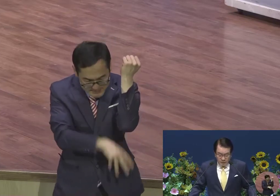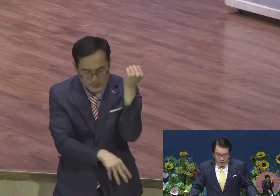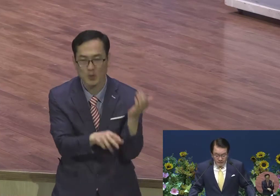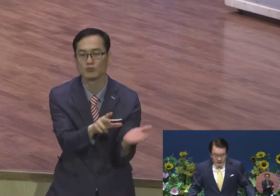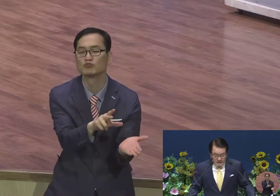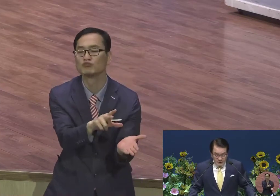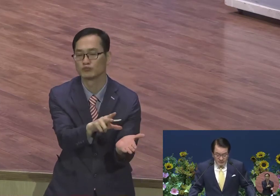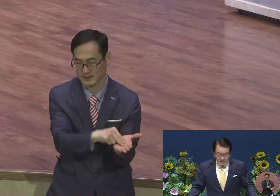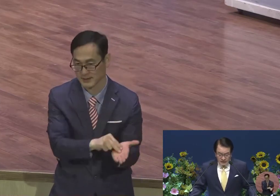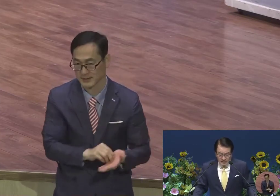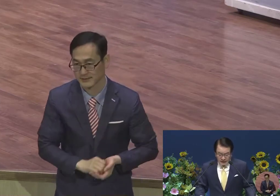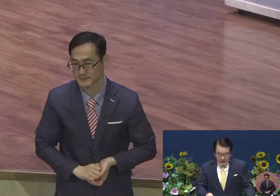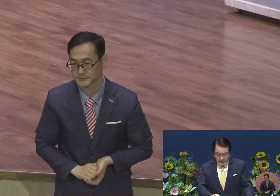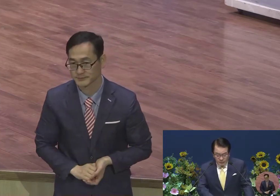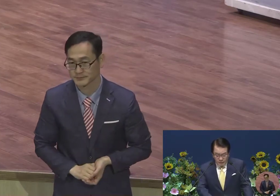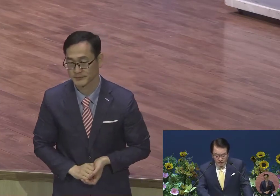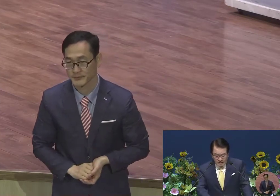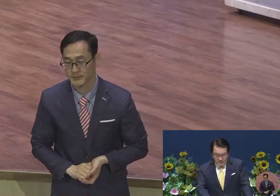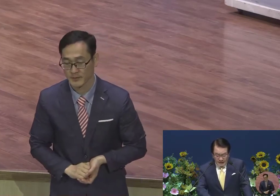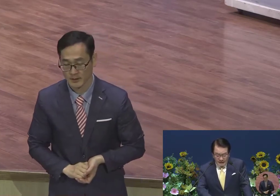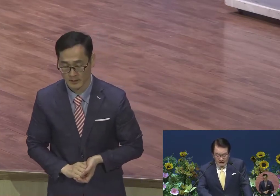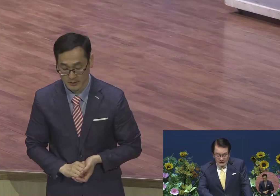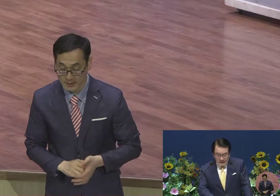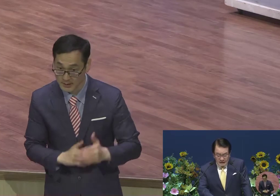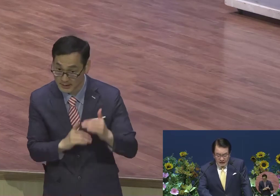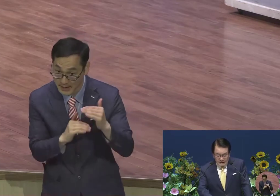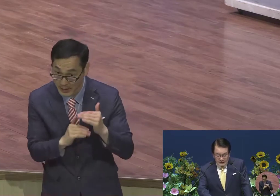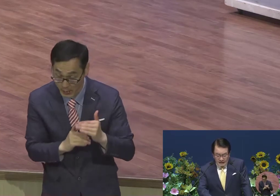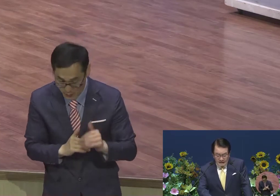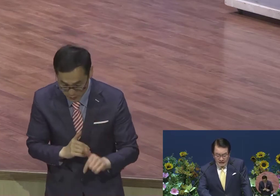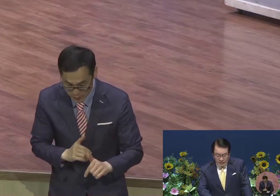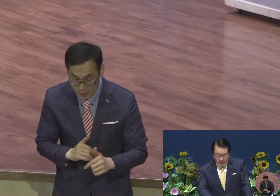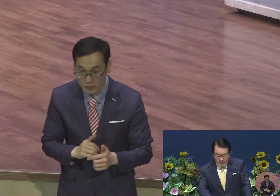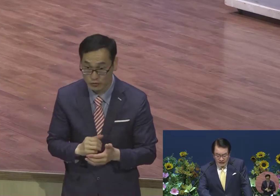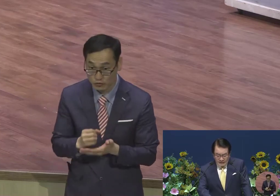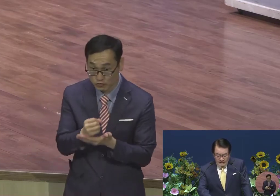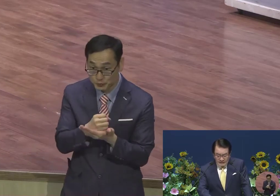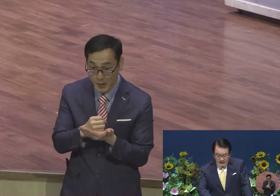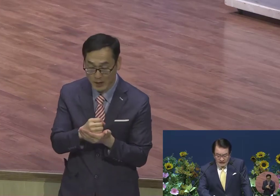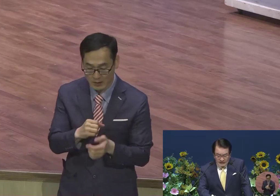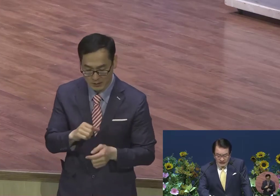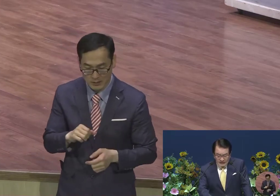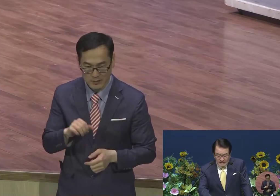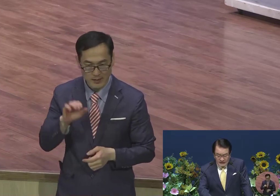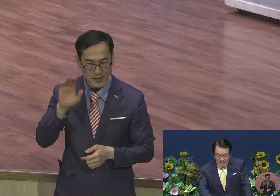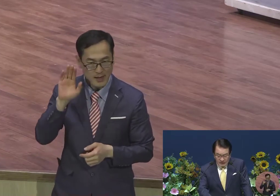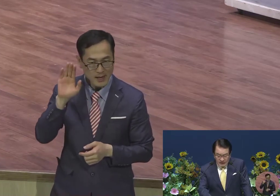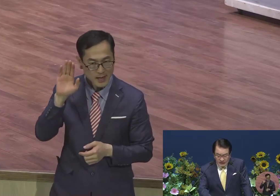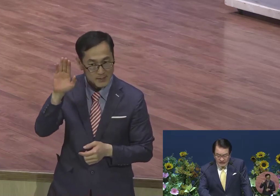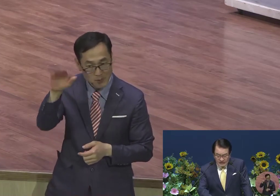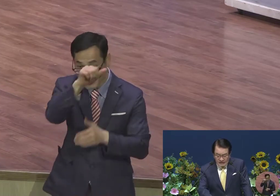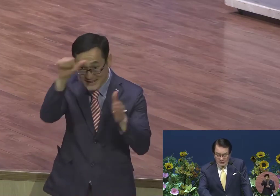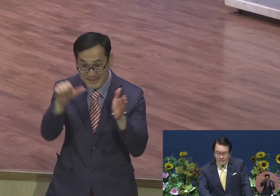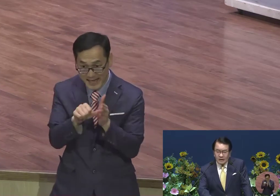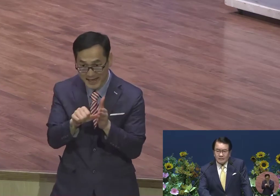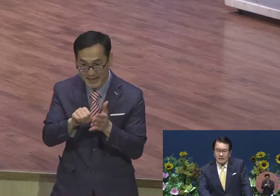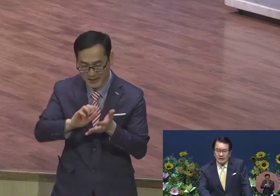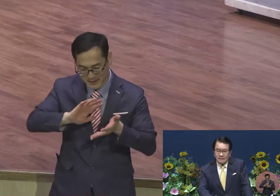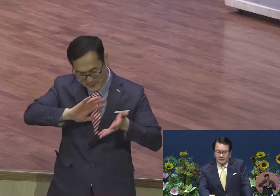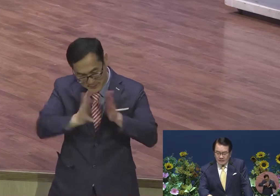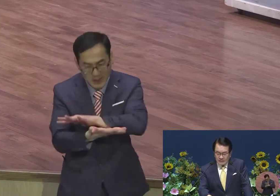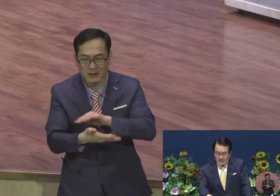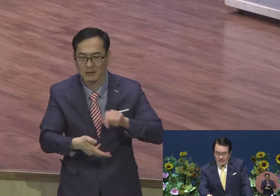오늘 본문 8절에 오면 이렇게 운명이 바뀐 인간의 상태와 이 상태와 해결책을